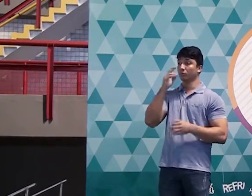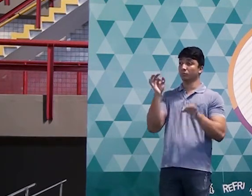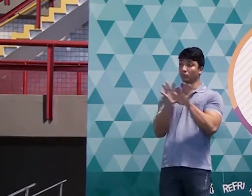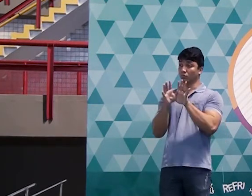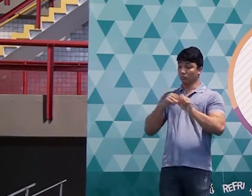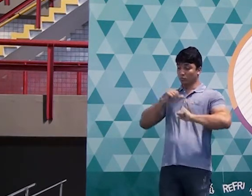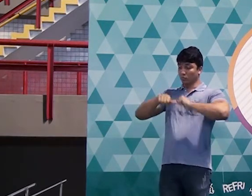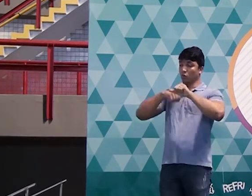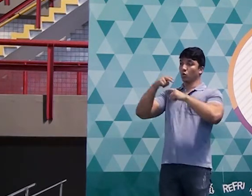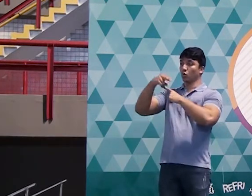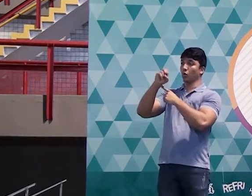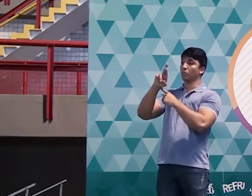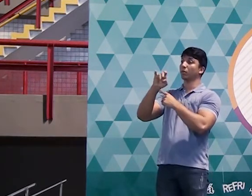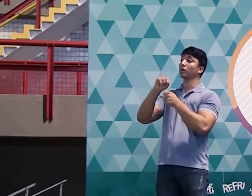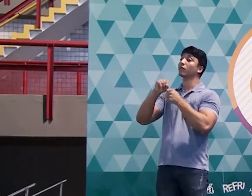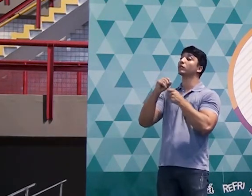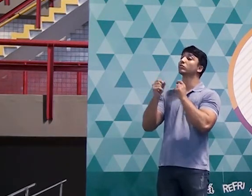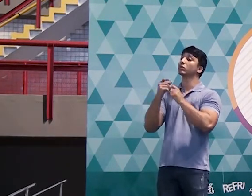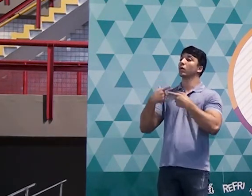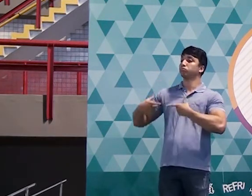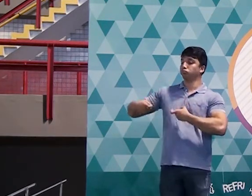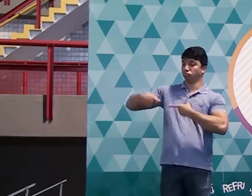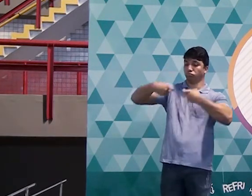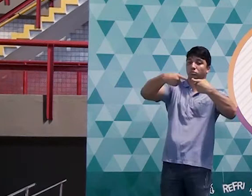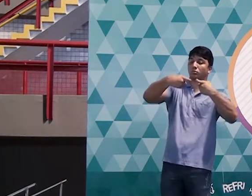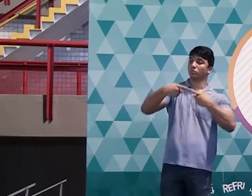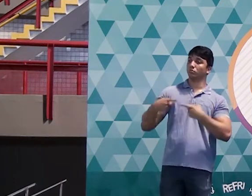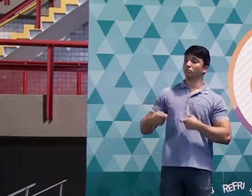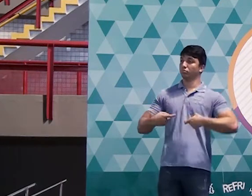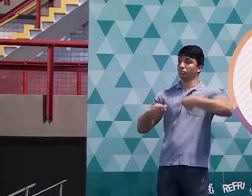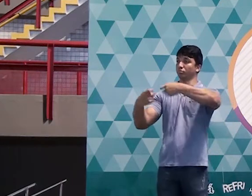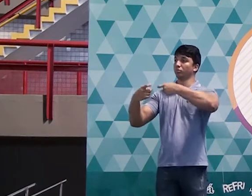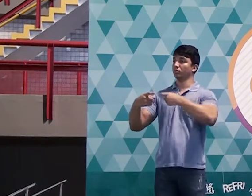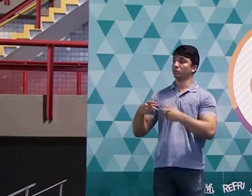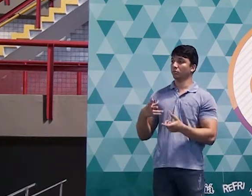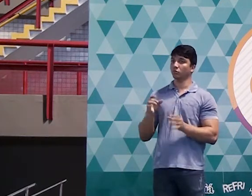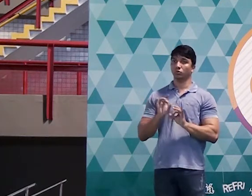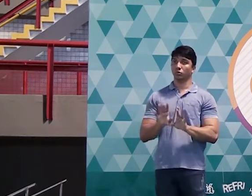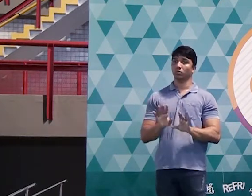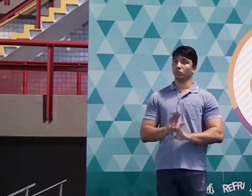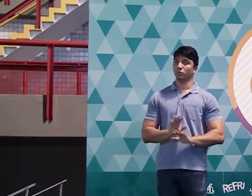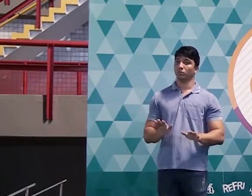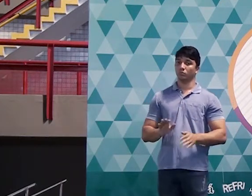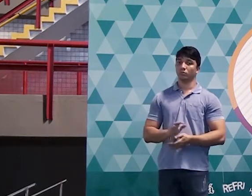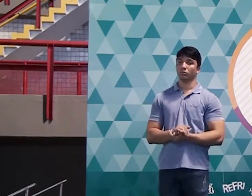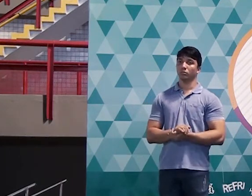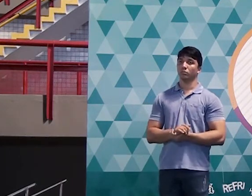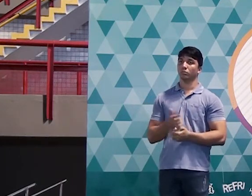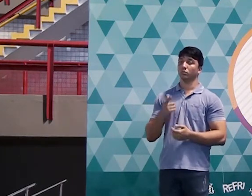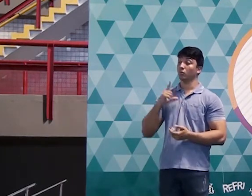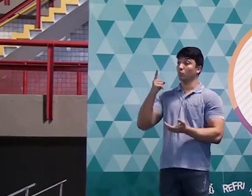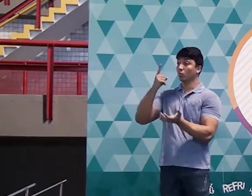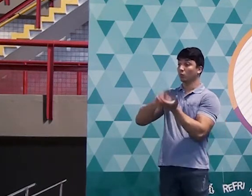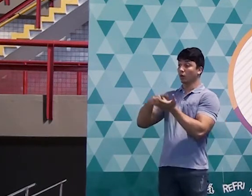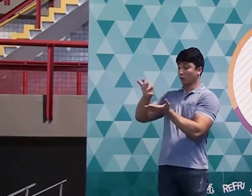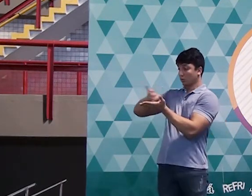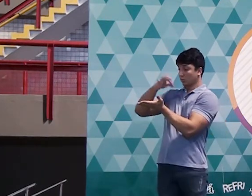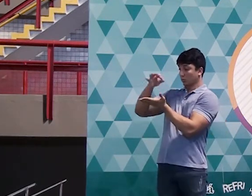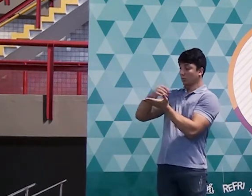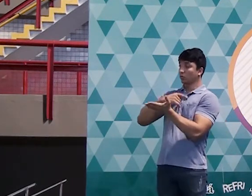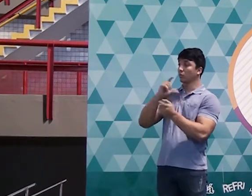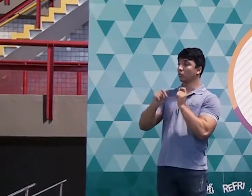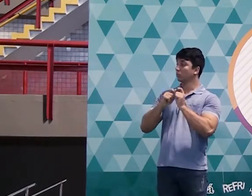que é que ele vai fazer? Guerra. Ele não vai trabalhar, ele vai viver de guerra. O contrato feudo vassálico